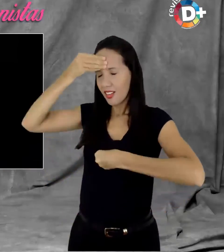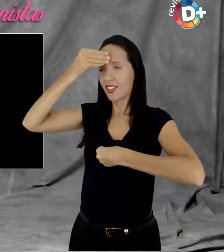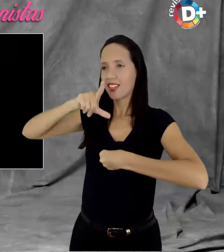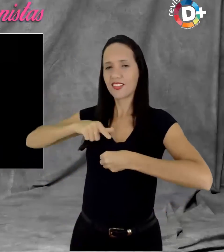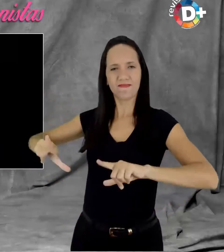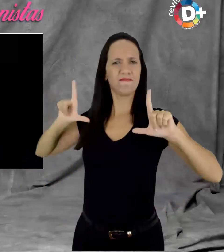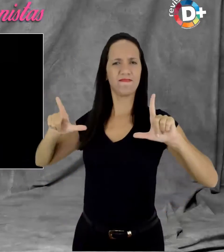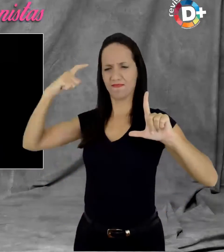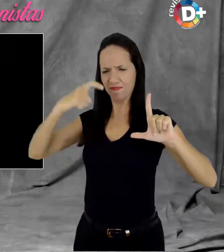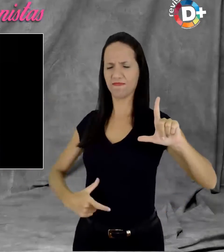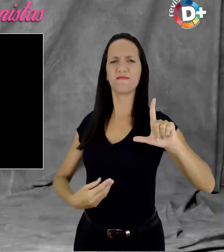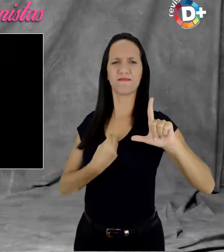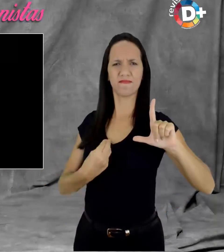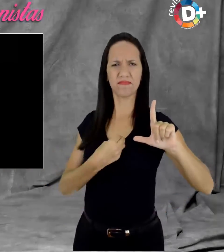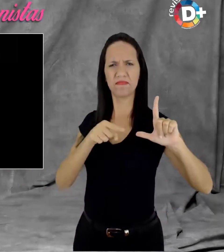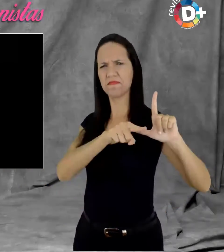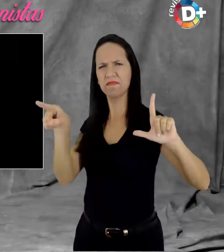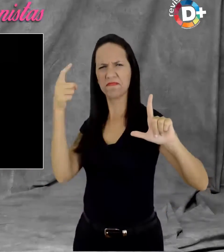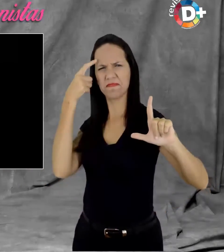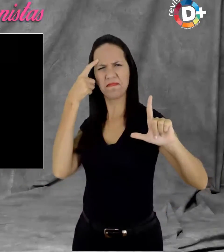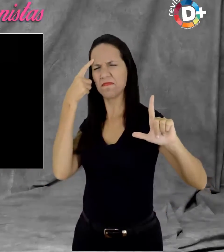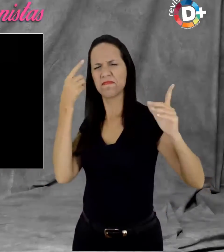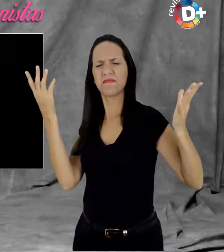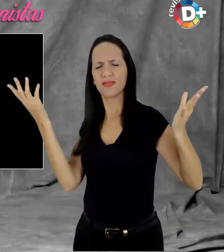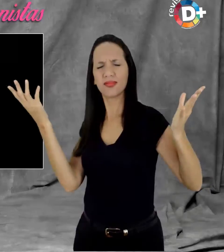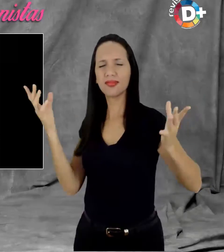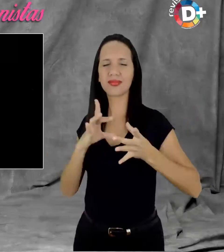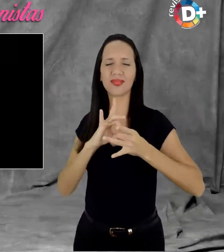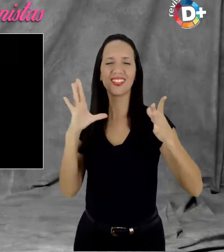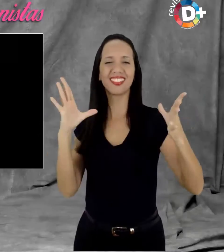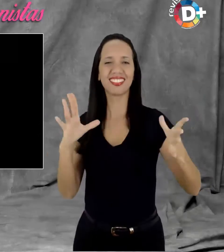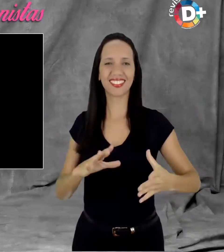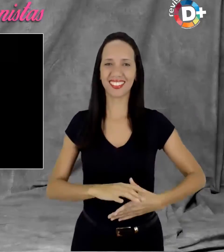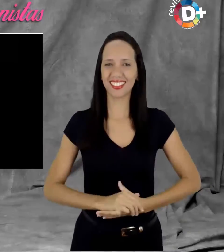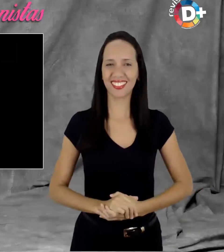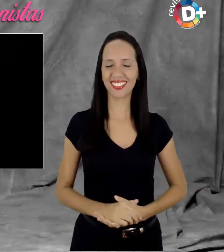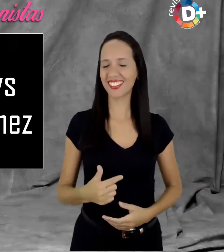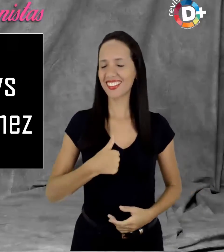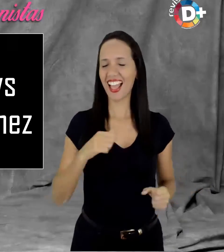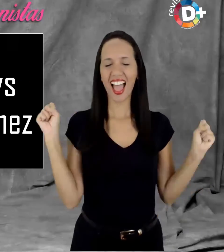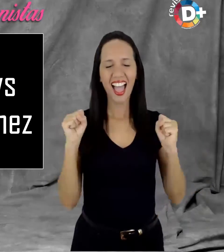que assumiram um papel principal em suas próprias vidas. E pode o mundo pensar o que bem